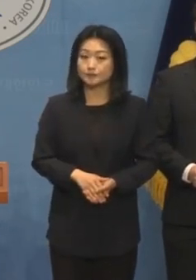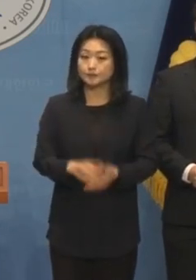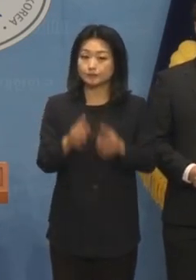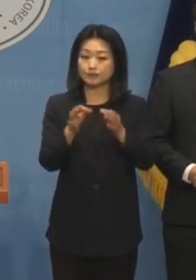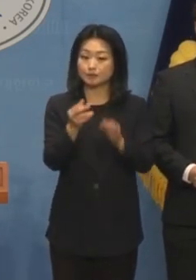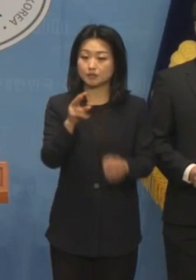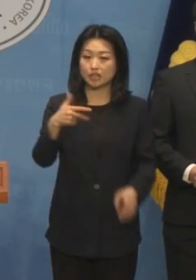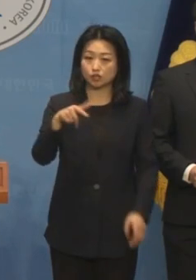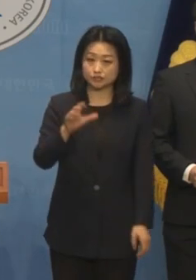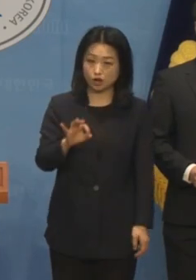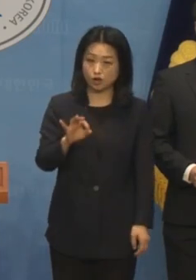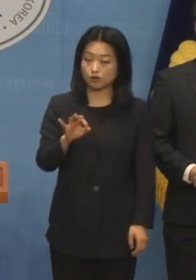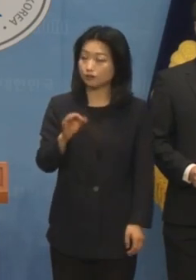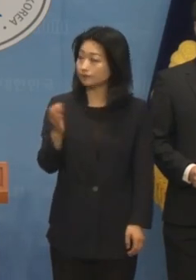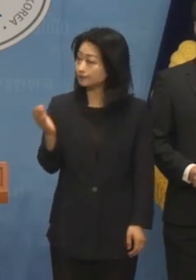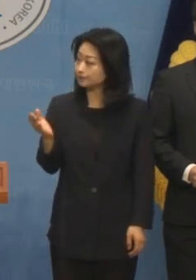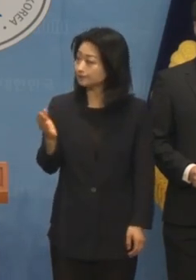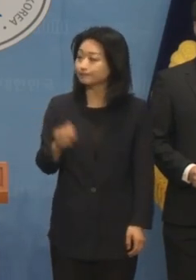김현정 의원님 오셨습니다.